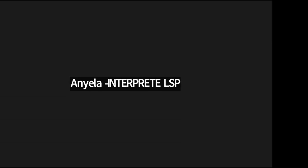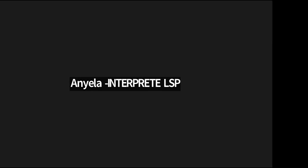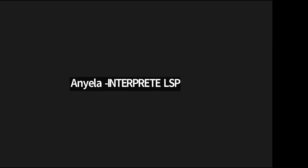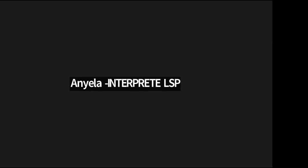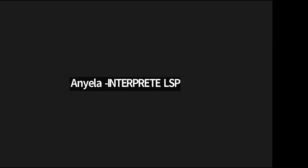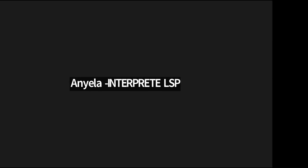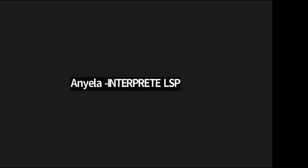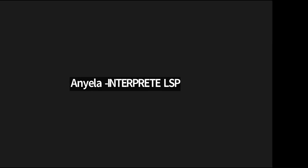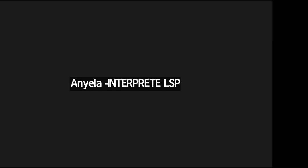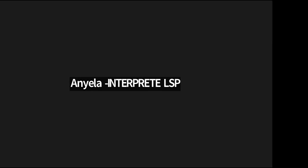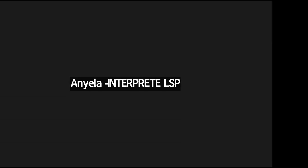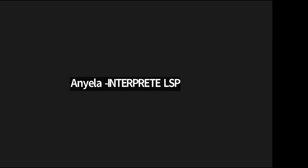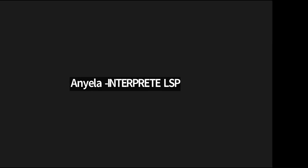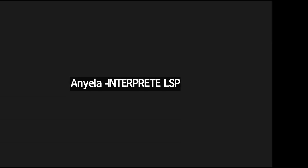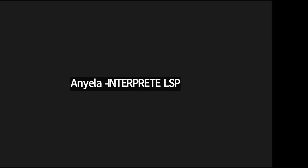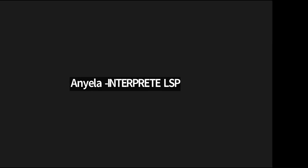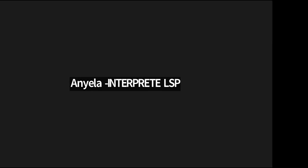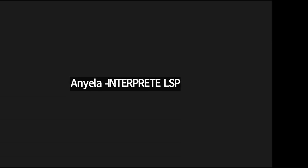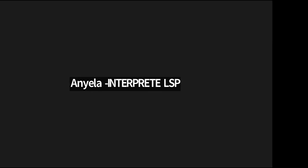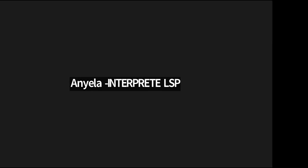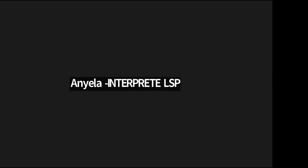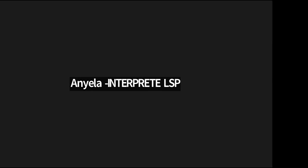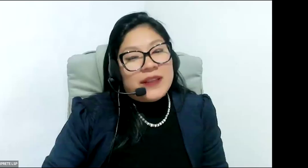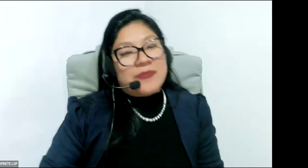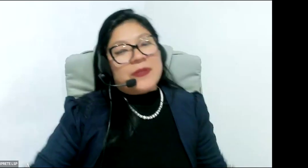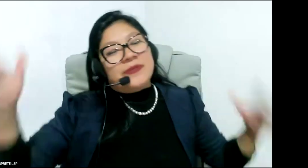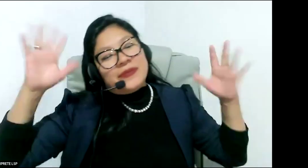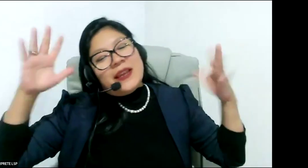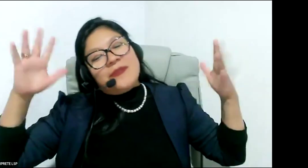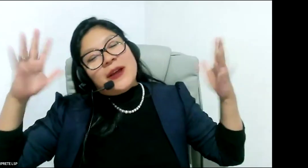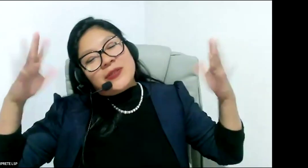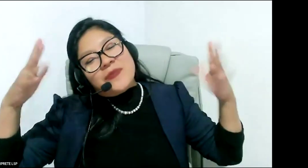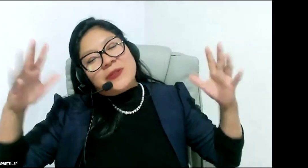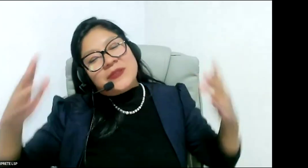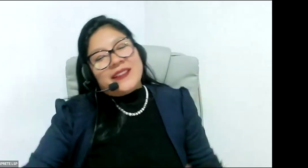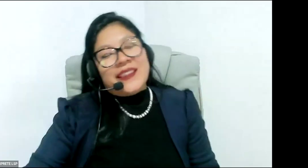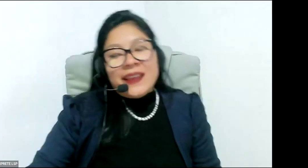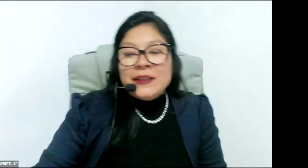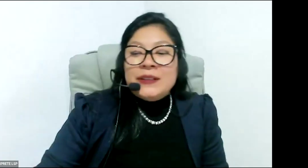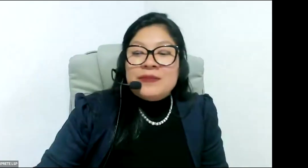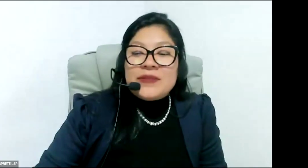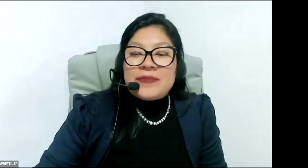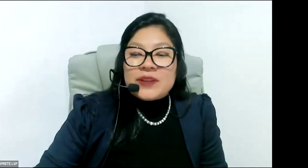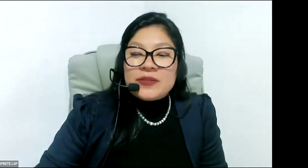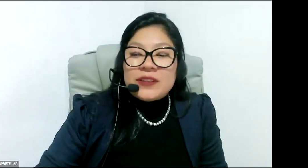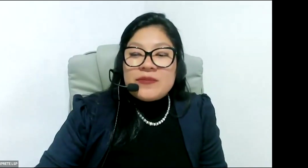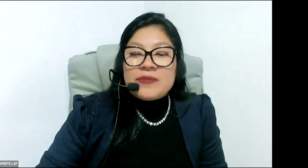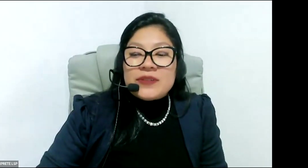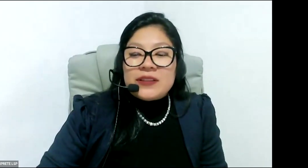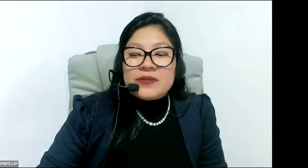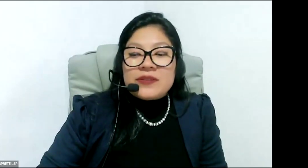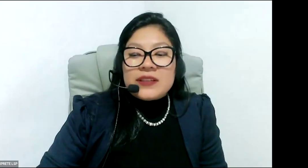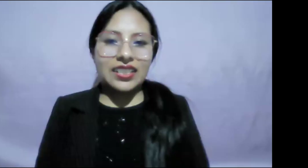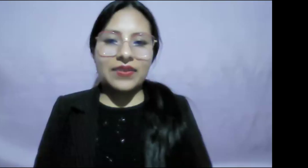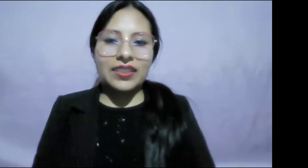señora Carola muy bien No se olvide departamentos del Perú aplausos para usted muy bien